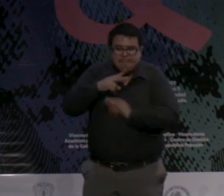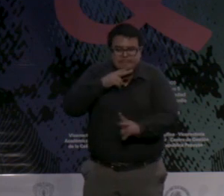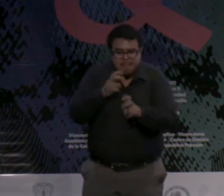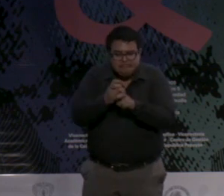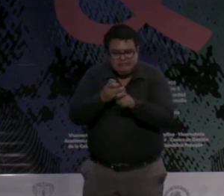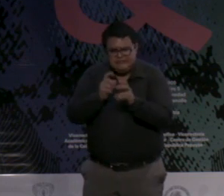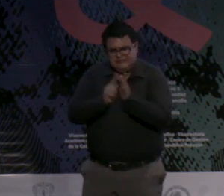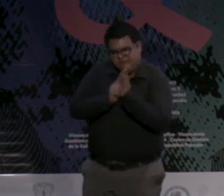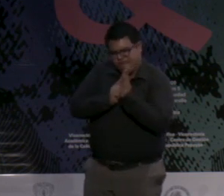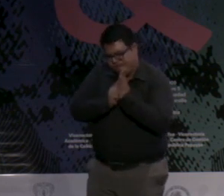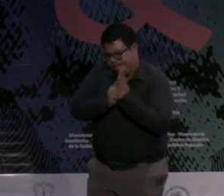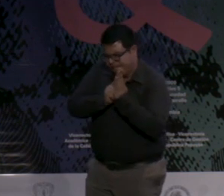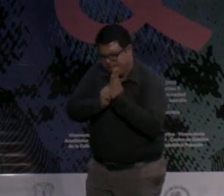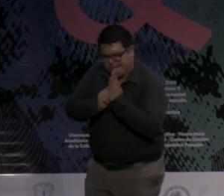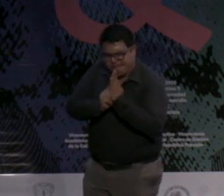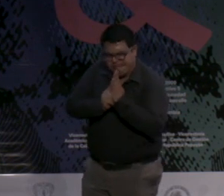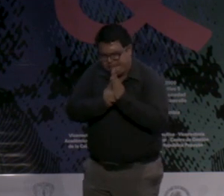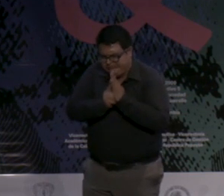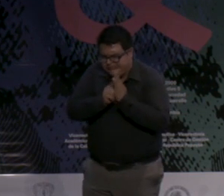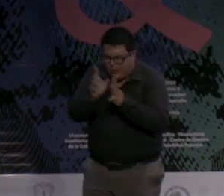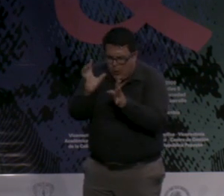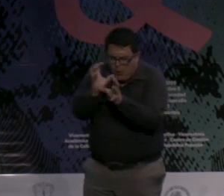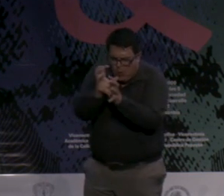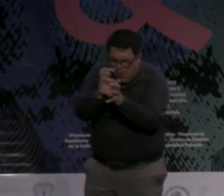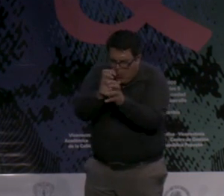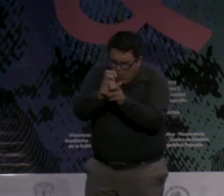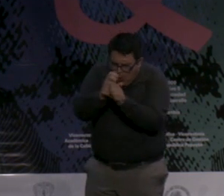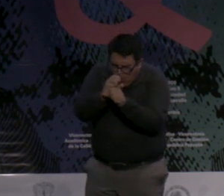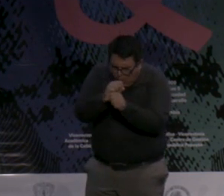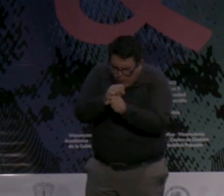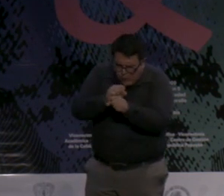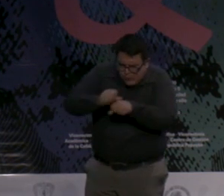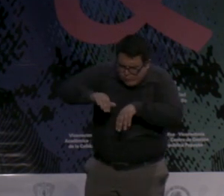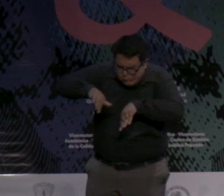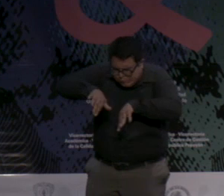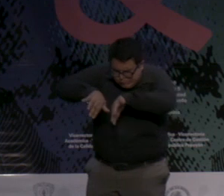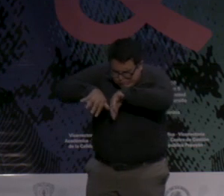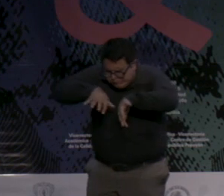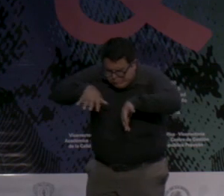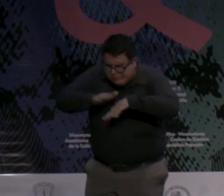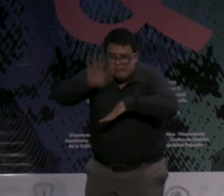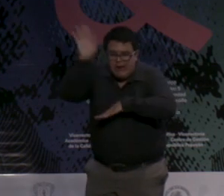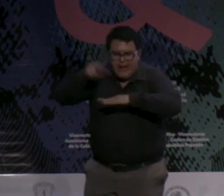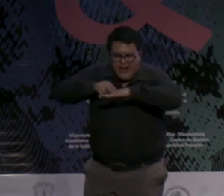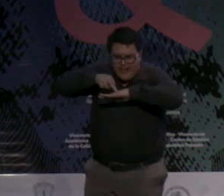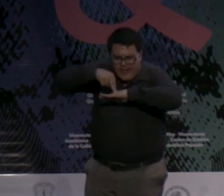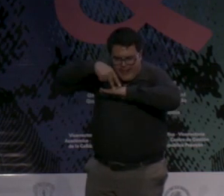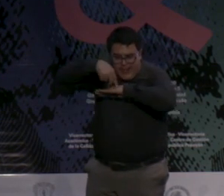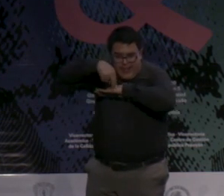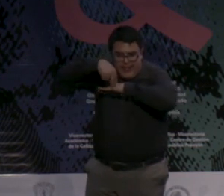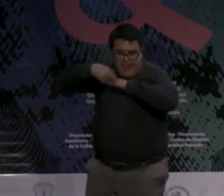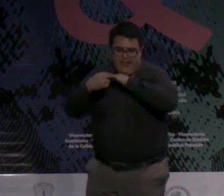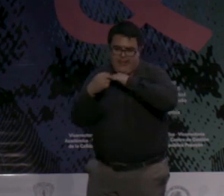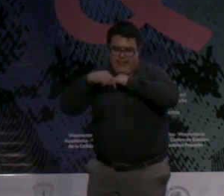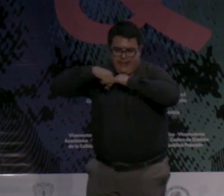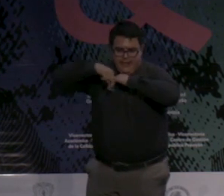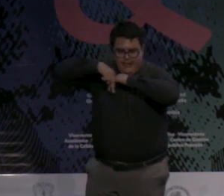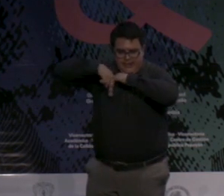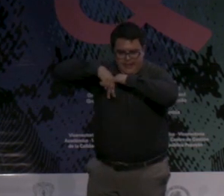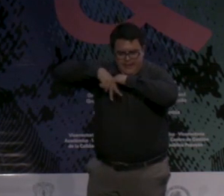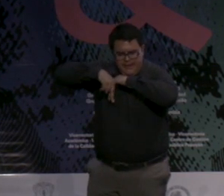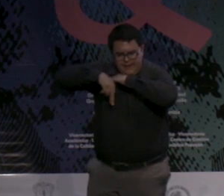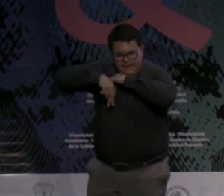que pasar por túneles muy oscuros y además bajar por un abismo que hay adentro de las cuevas, por eso este sitio se llama el